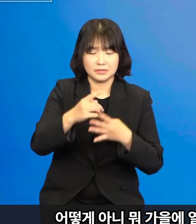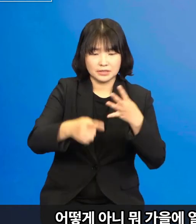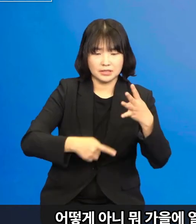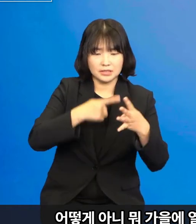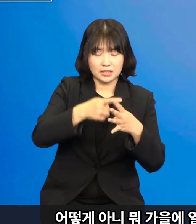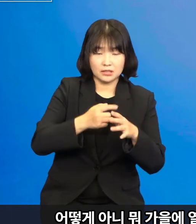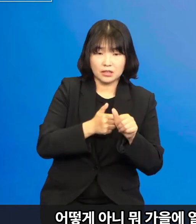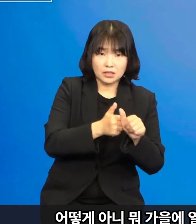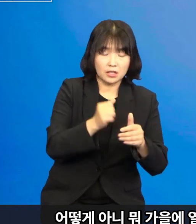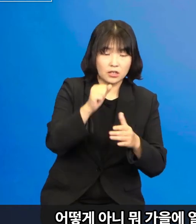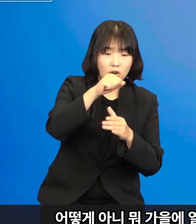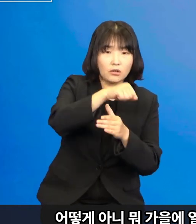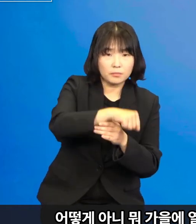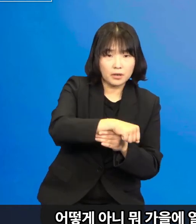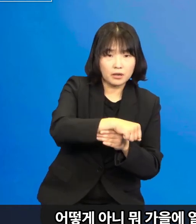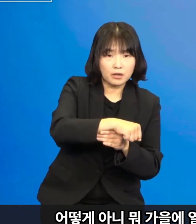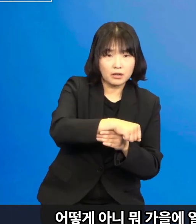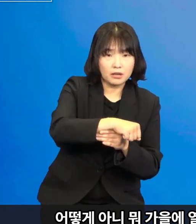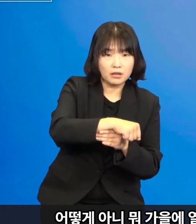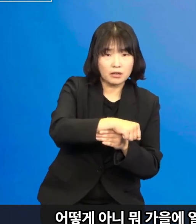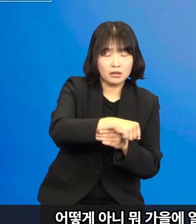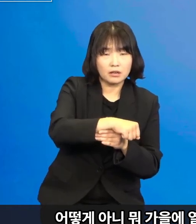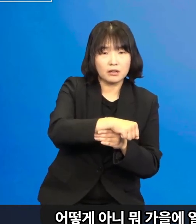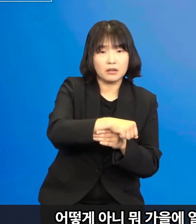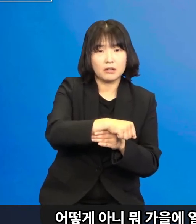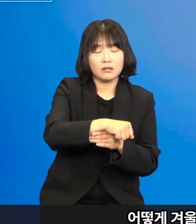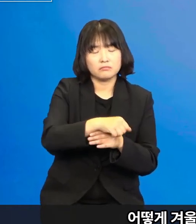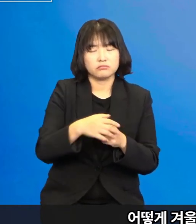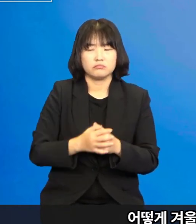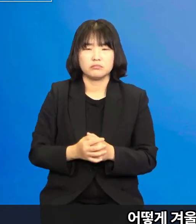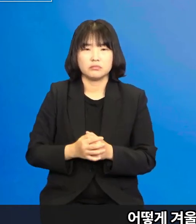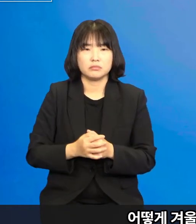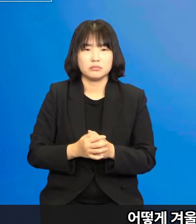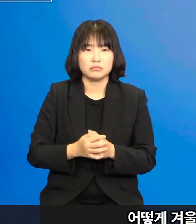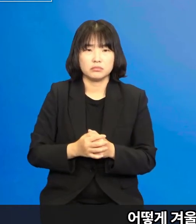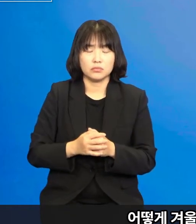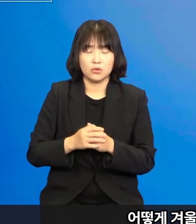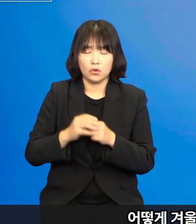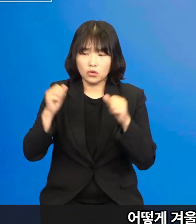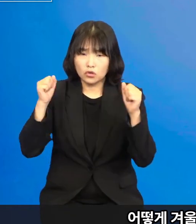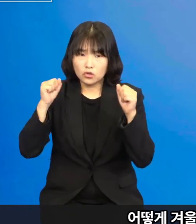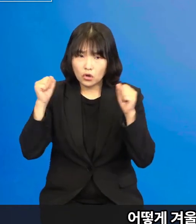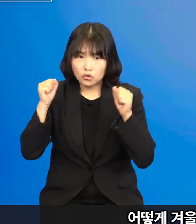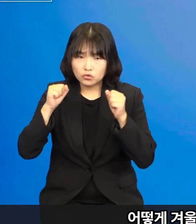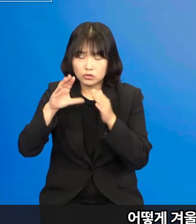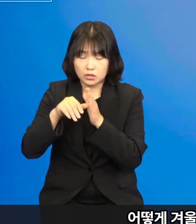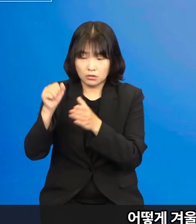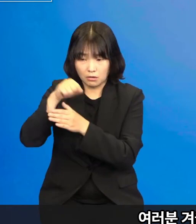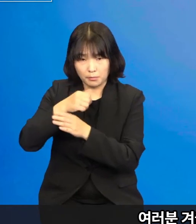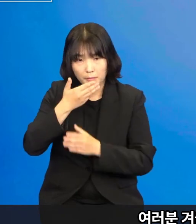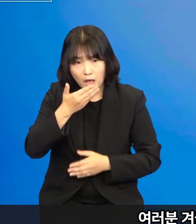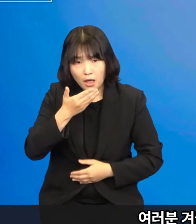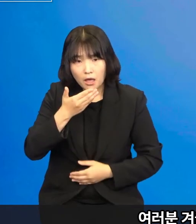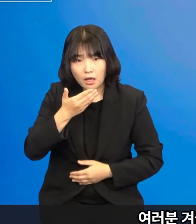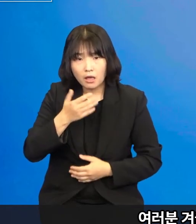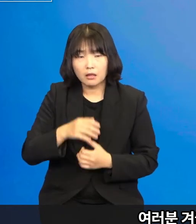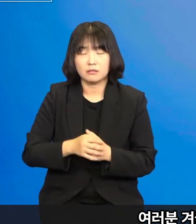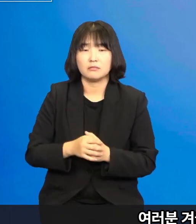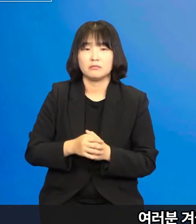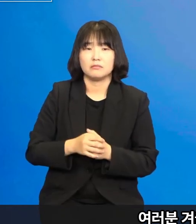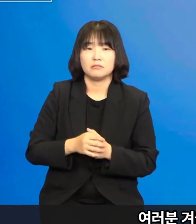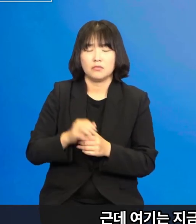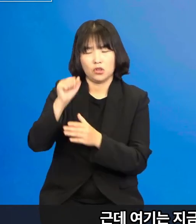했는데 어떻게, 아니 뭐 가을에 열매 맺는 건 다 이해가 되는데요, 어떻게 겨울에 열매를 맺습니까? 여러분, 겨울에는 열매가